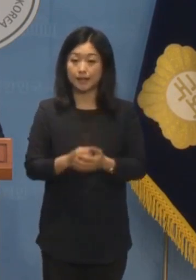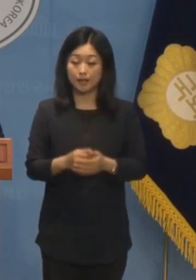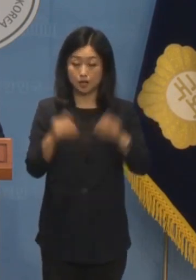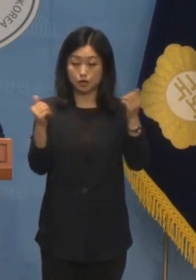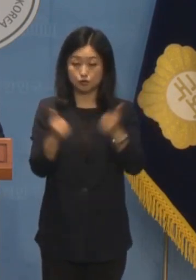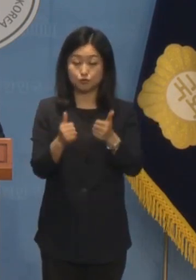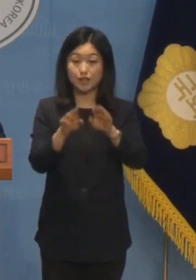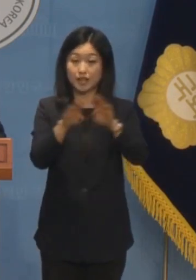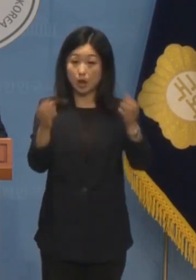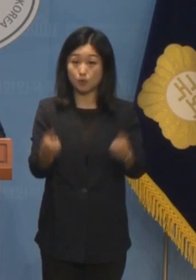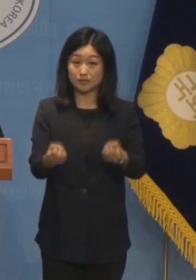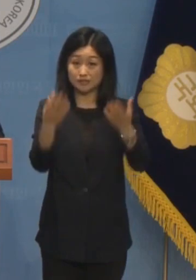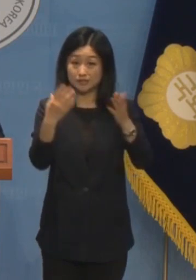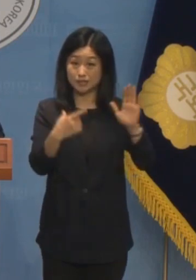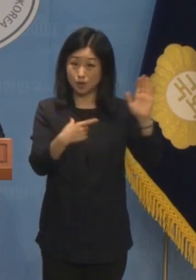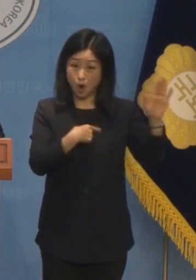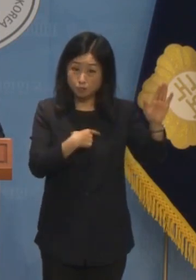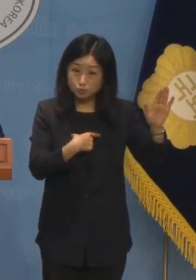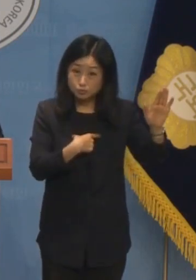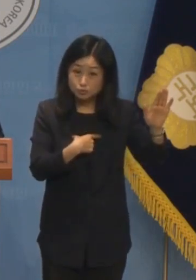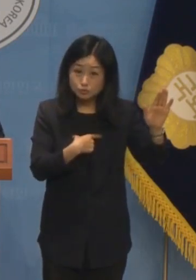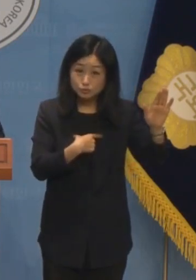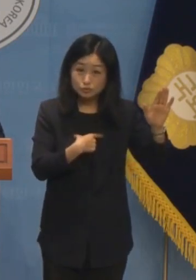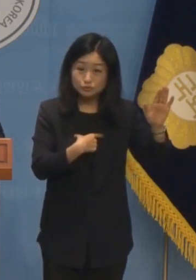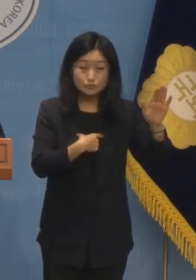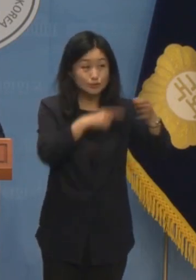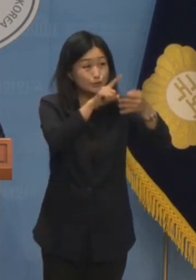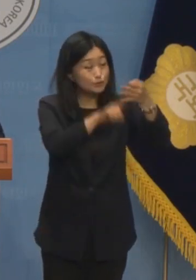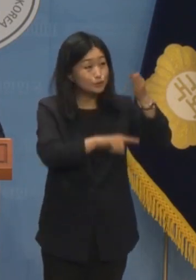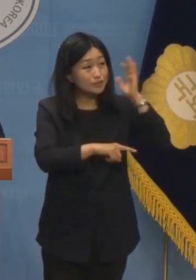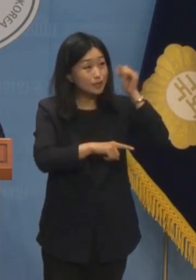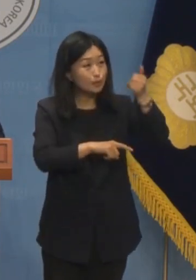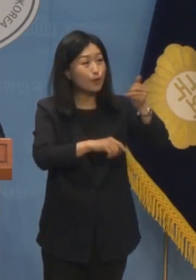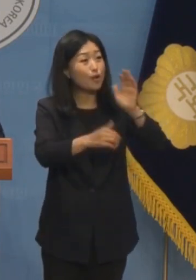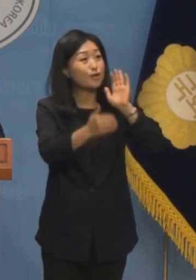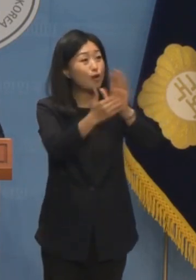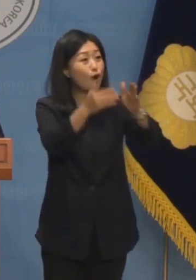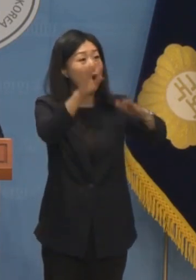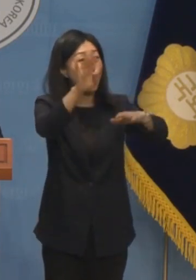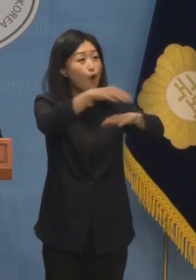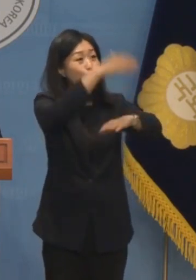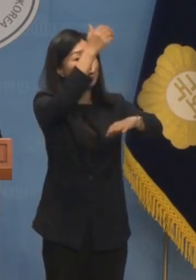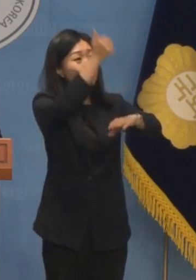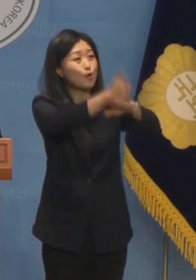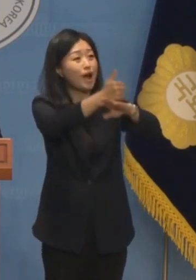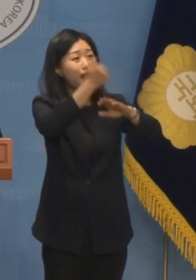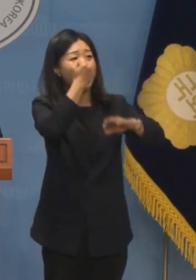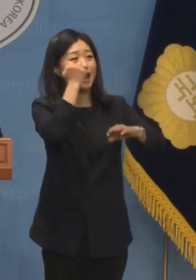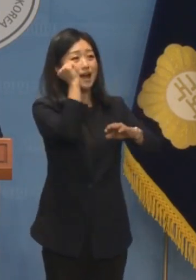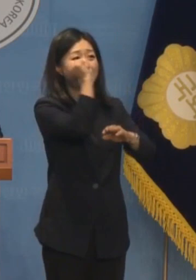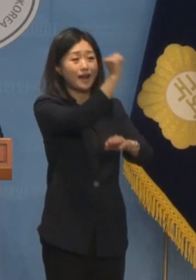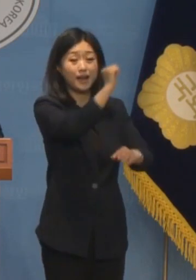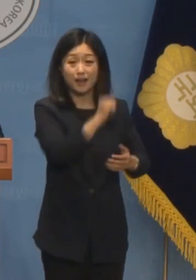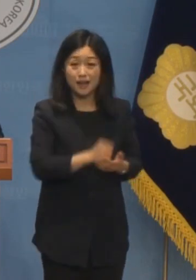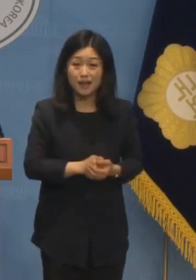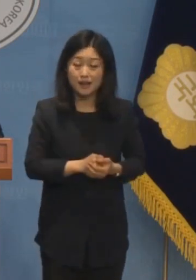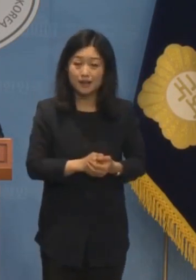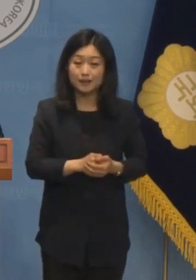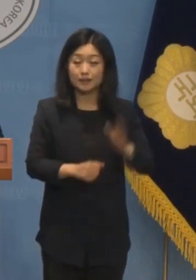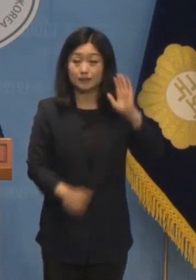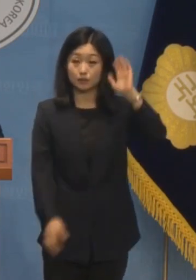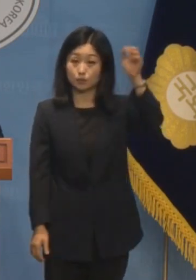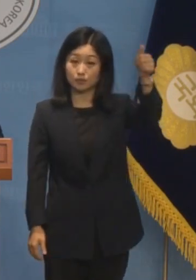국회 개원식마저 거부하는 윤석열 대통령, 거부왕의 진면목입니다. 윤석열